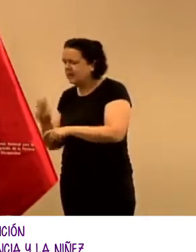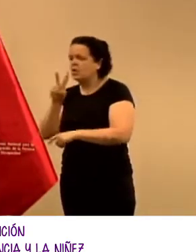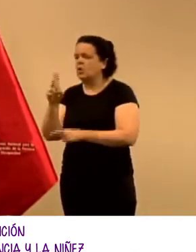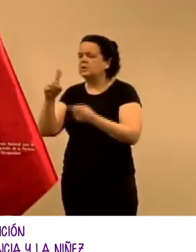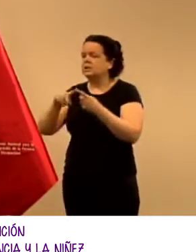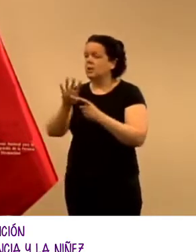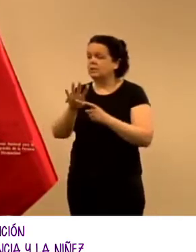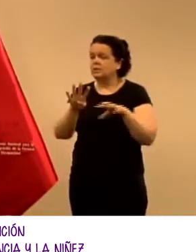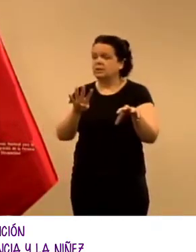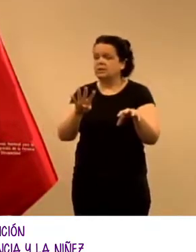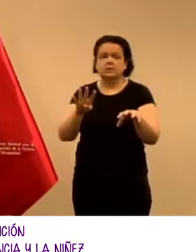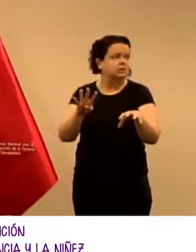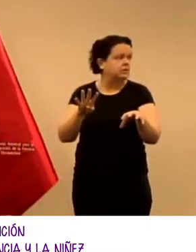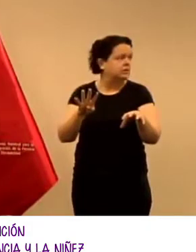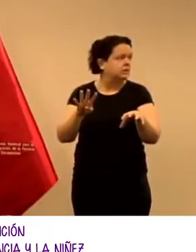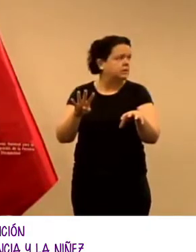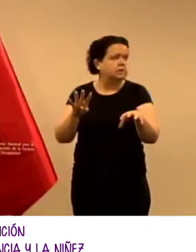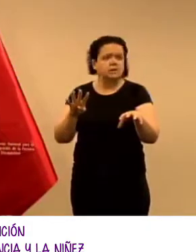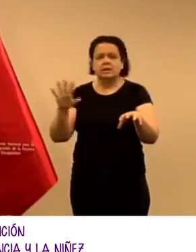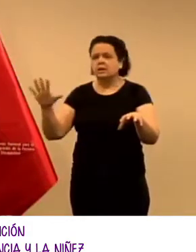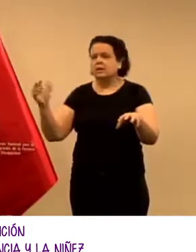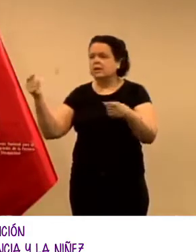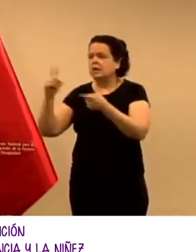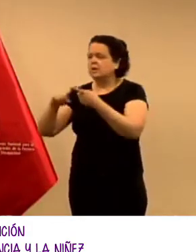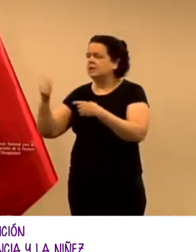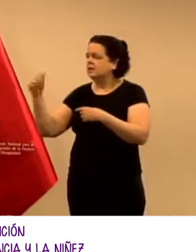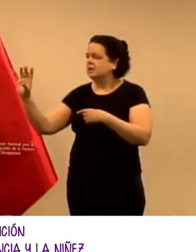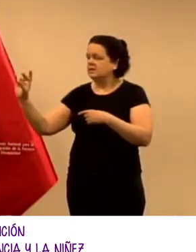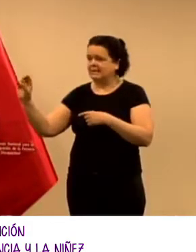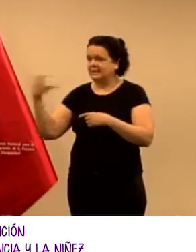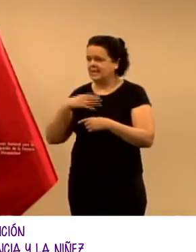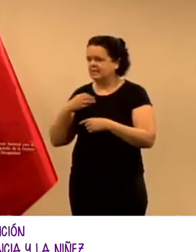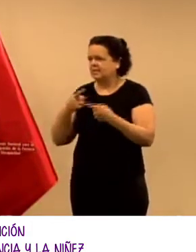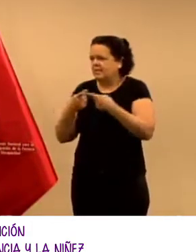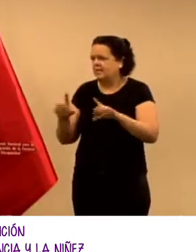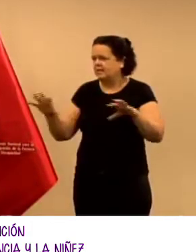4 y de 5 a 17.